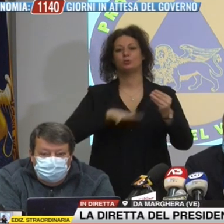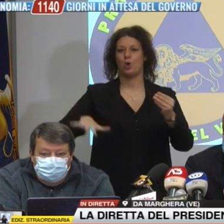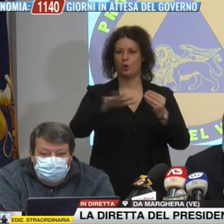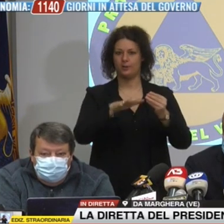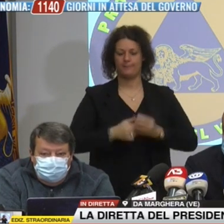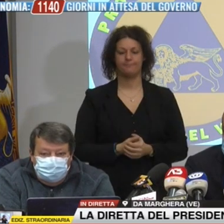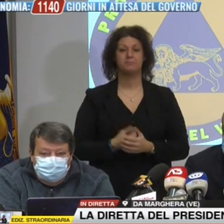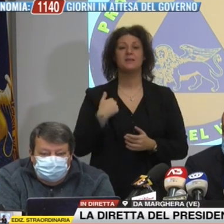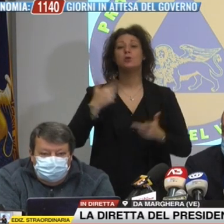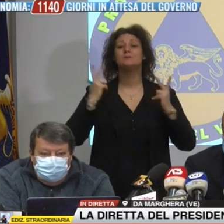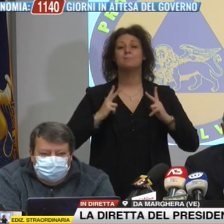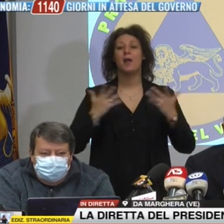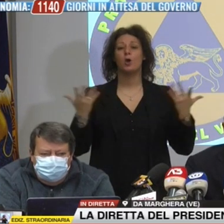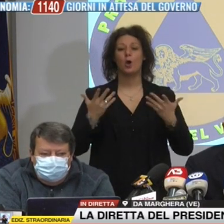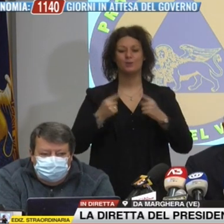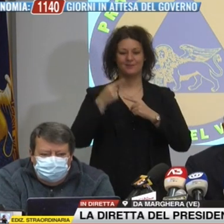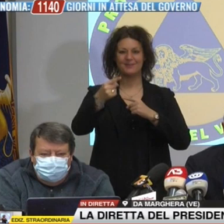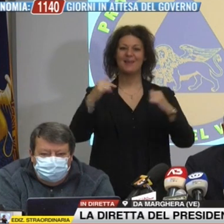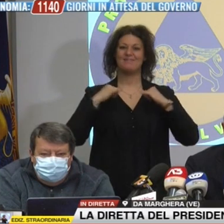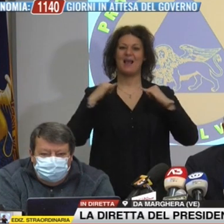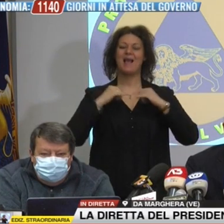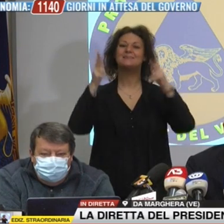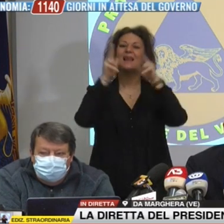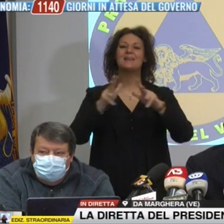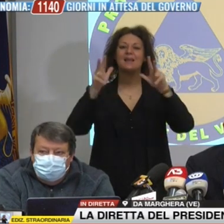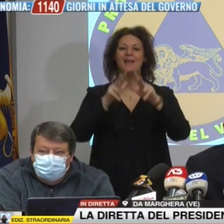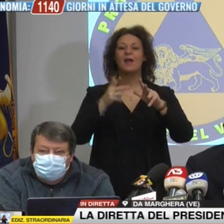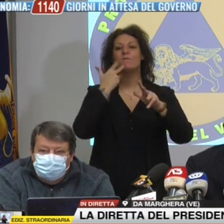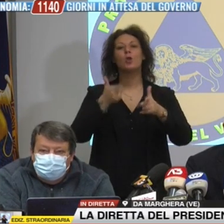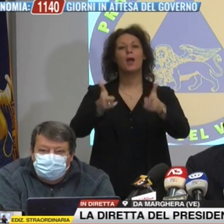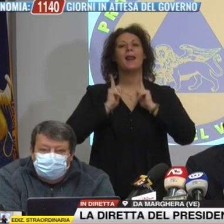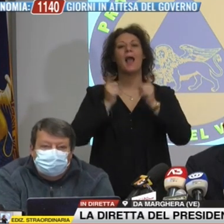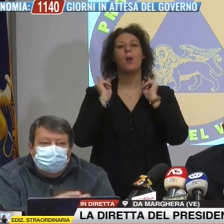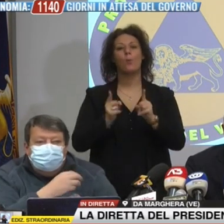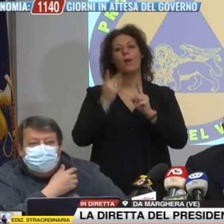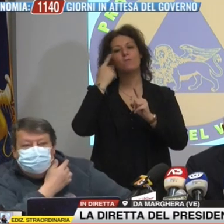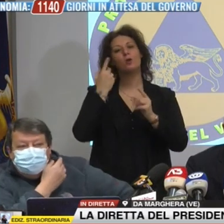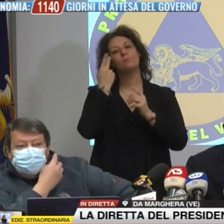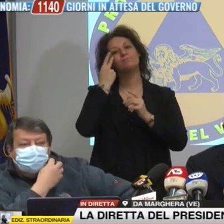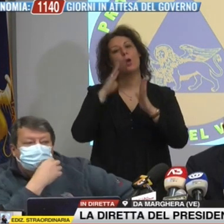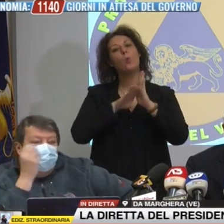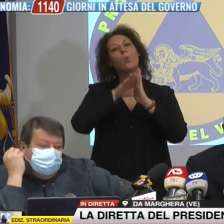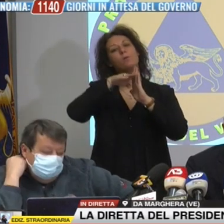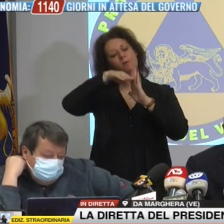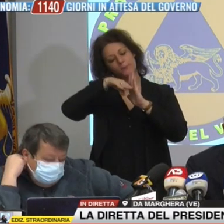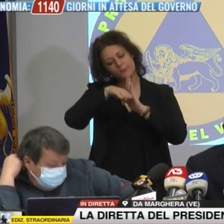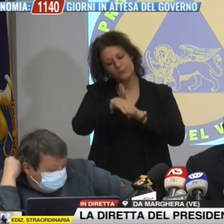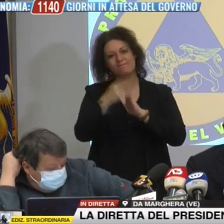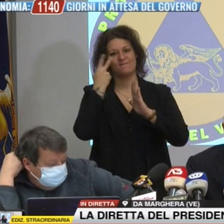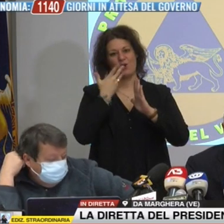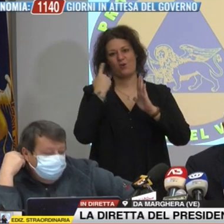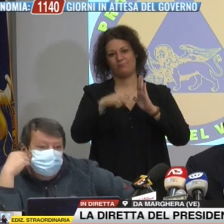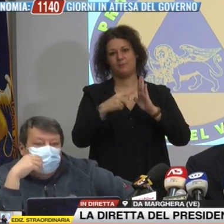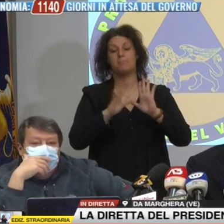queste vacanze di Natale ci portino il regalo di vedere le curve che calano. Però ogni cittadino sappia che la responsabilità sta